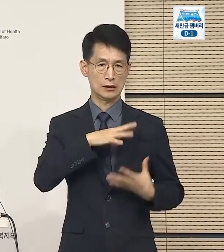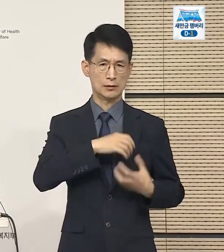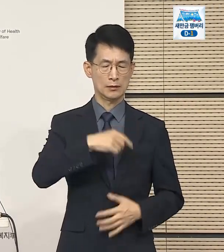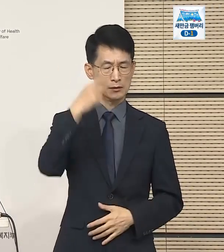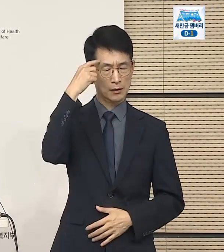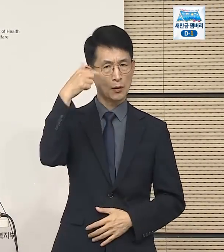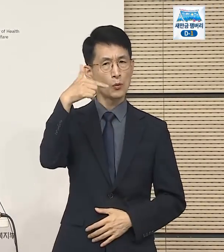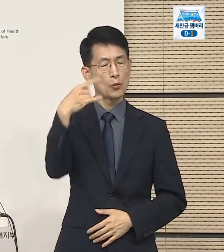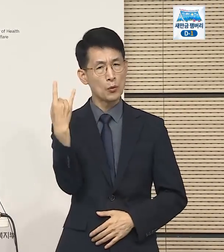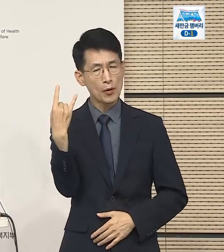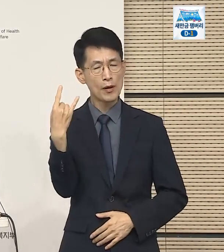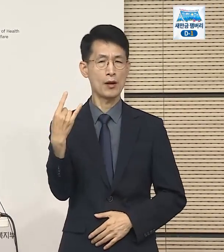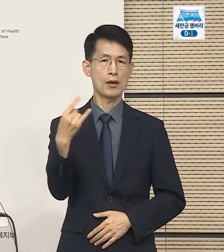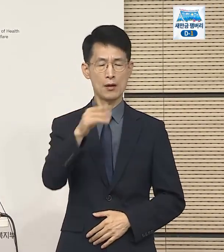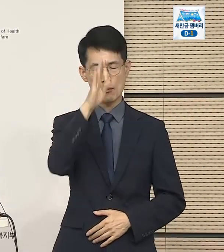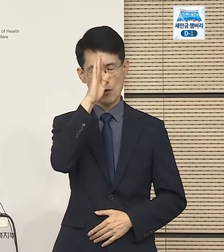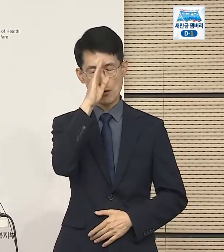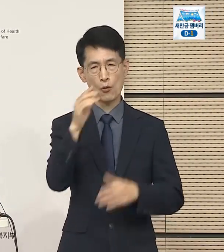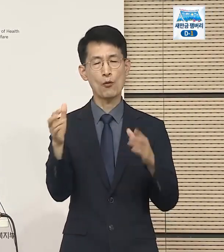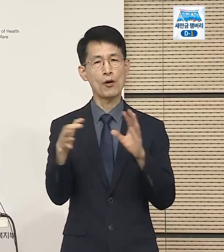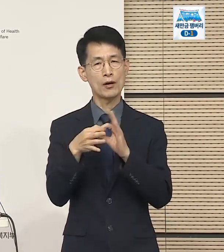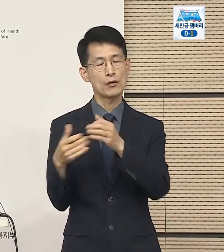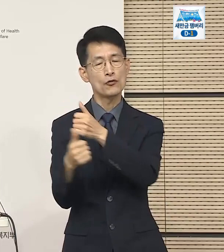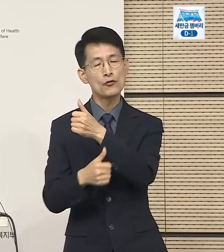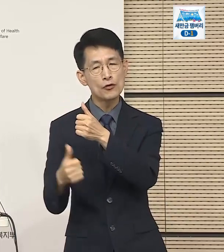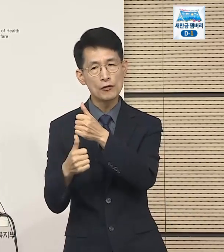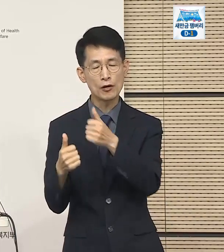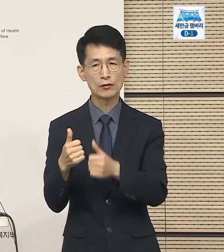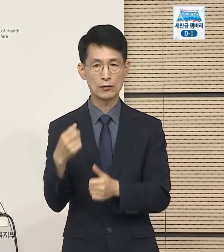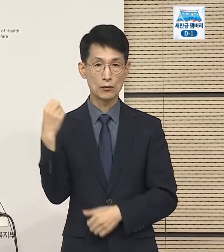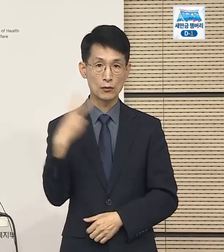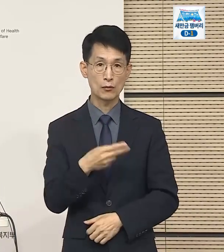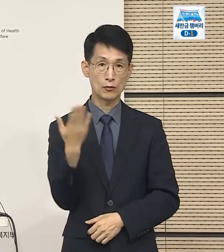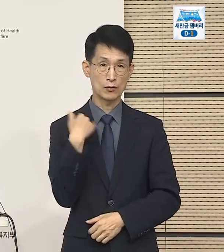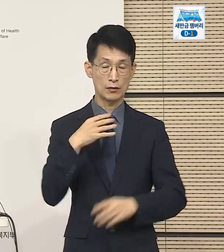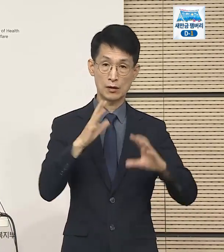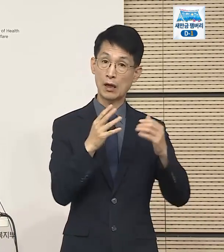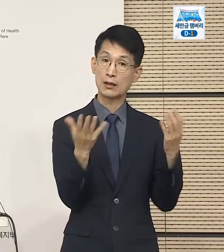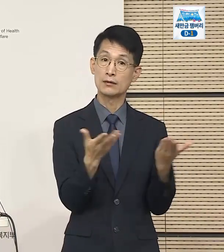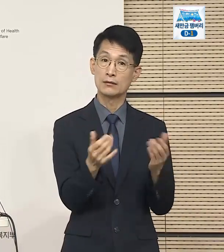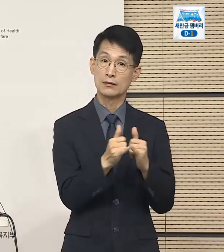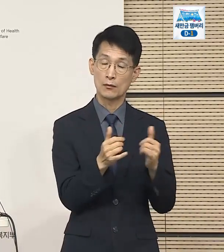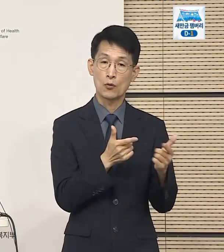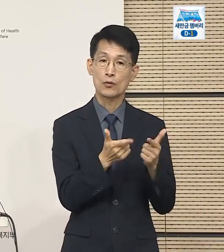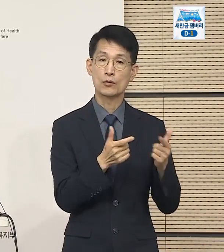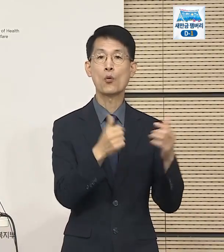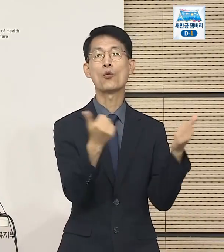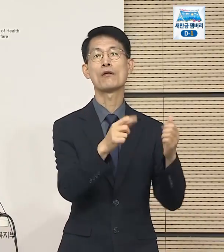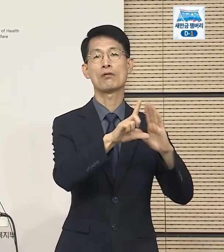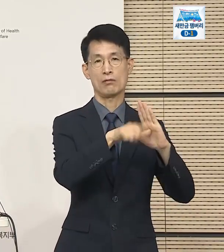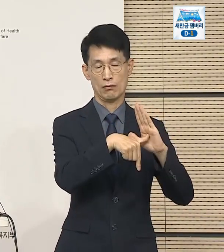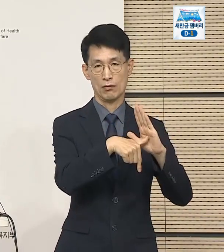심의와 7월 27일 제27회 국정현황 관계 장관 회의에서 논의된 제2차